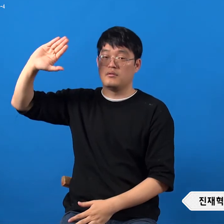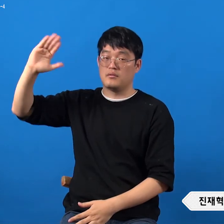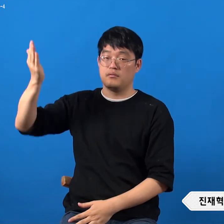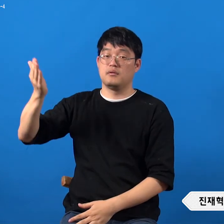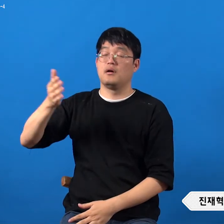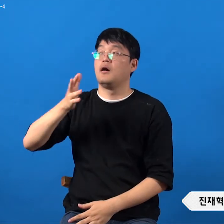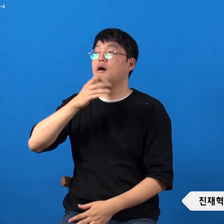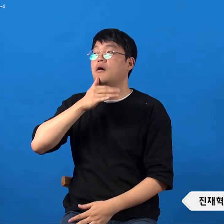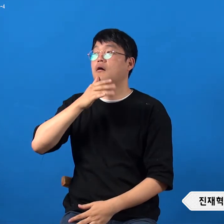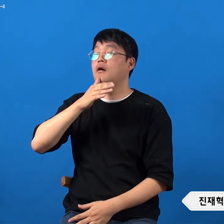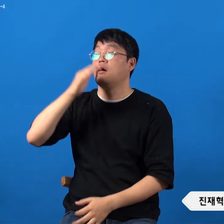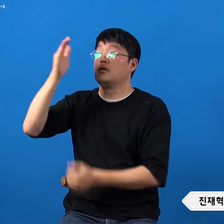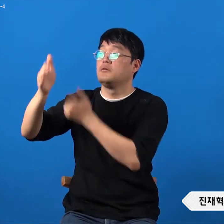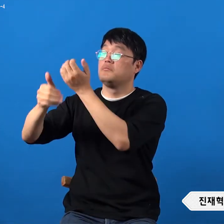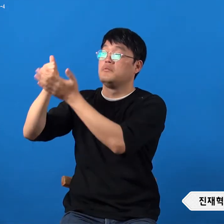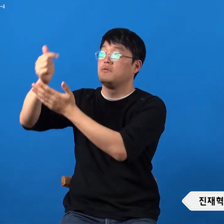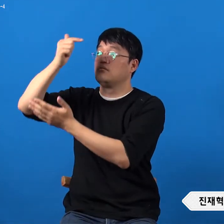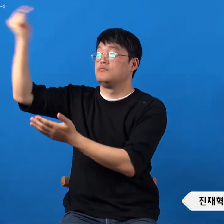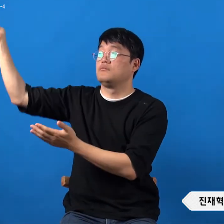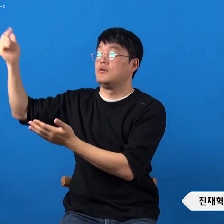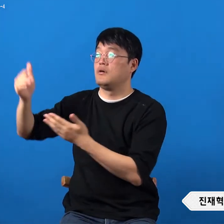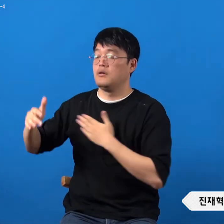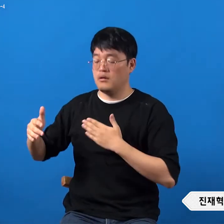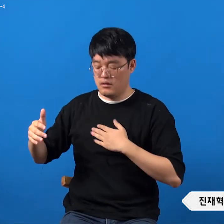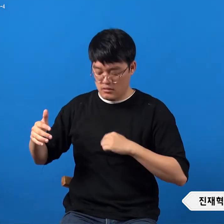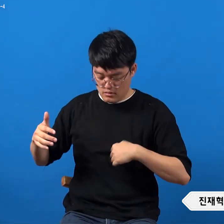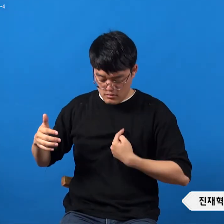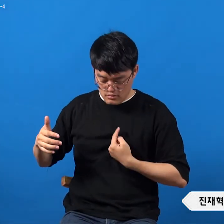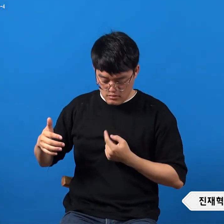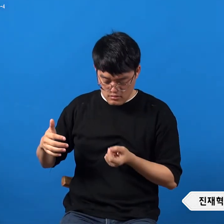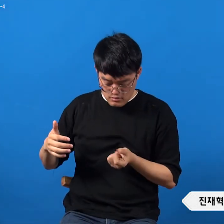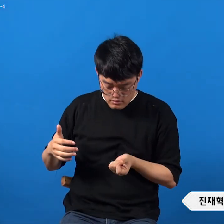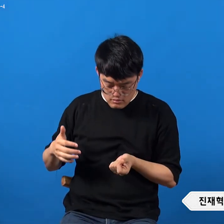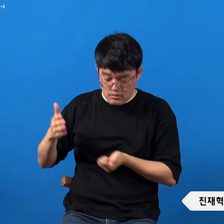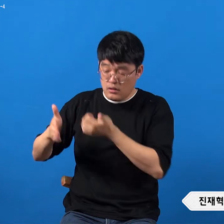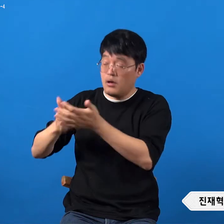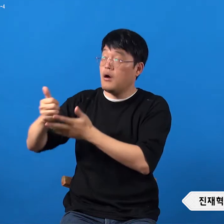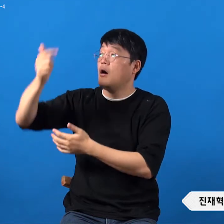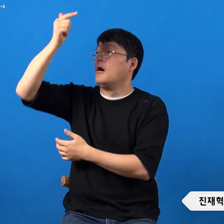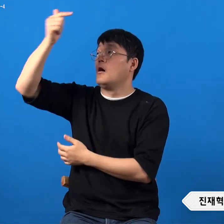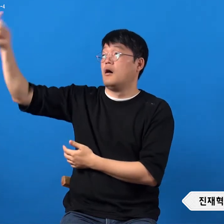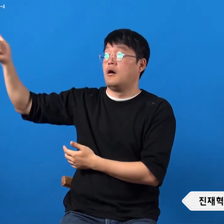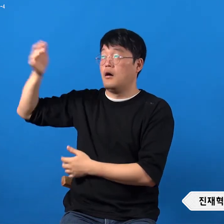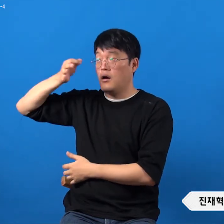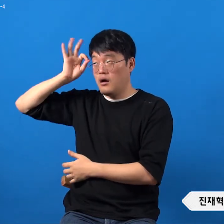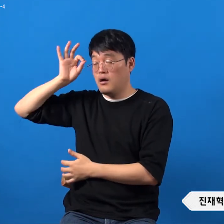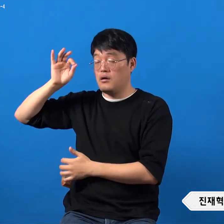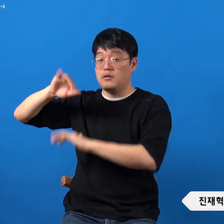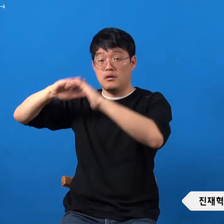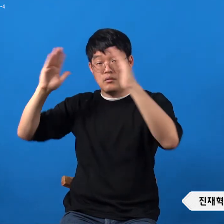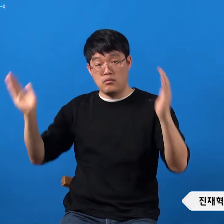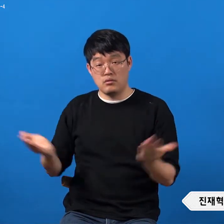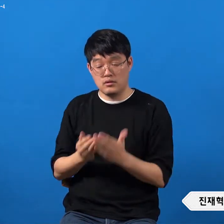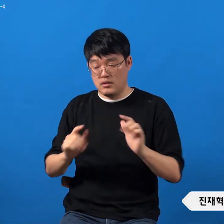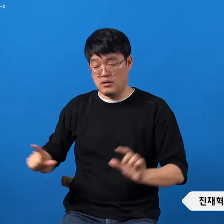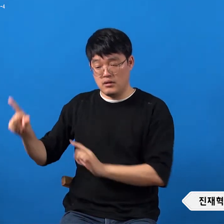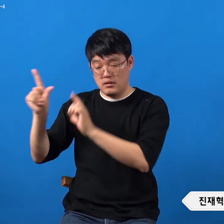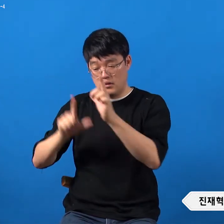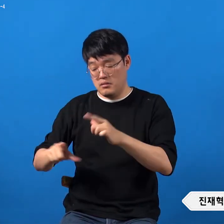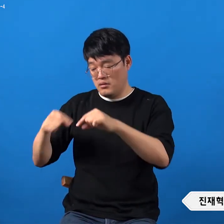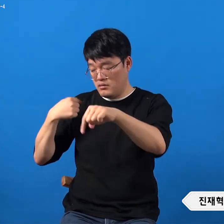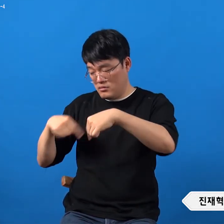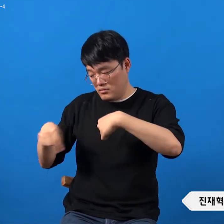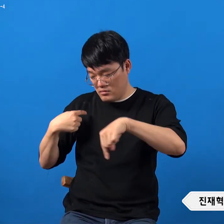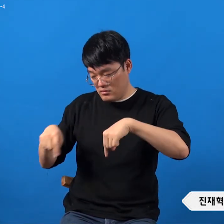아, 하나님이시구나. 내 삶의 모든 것들을 주관하시고 한순간에 그 모든 것들을